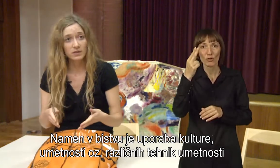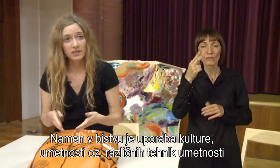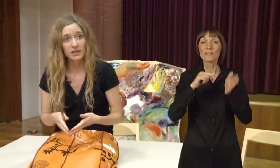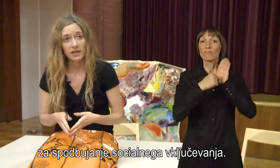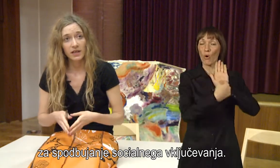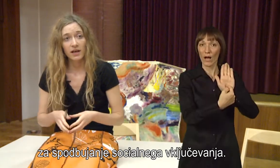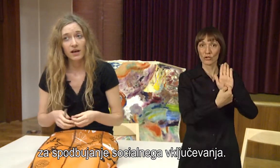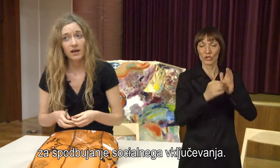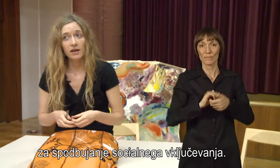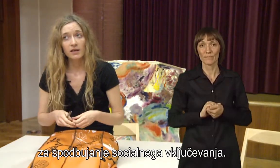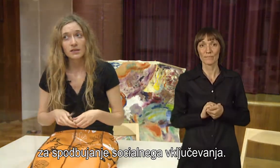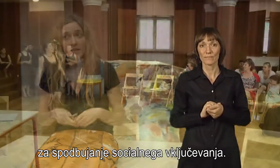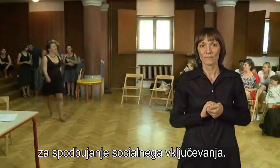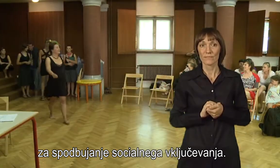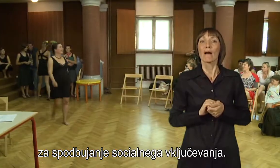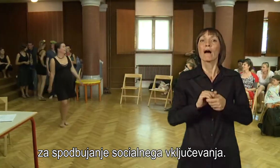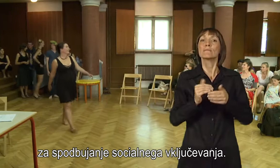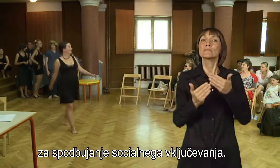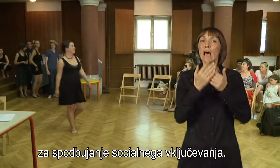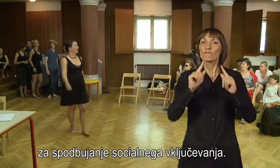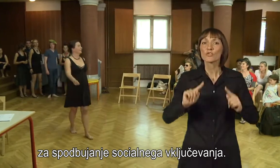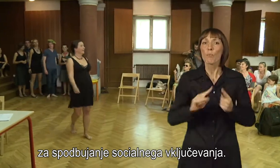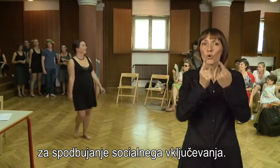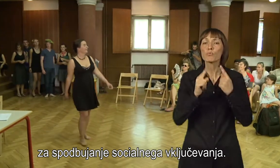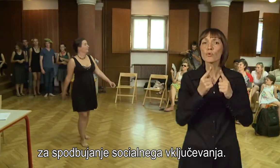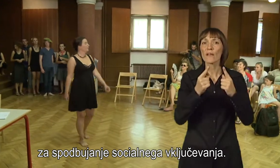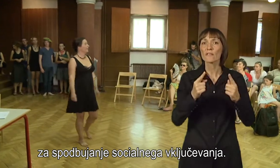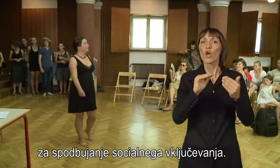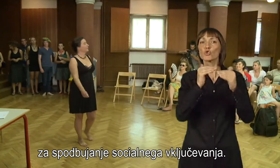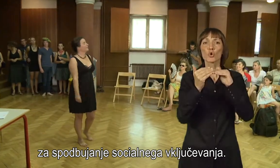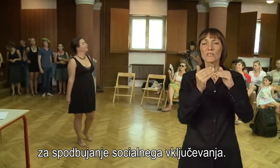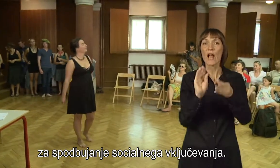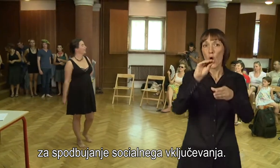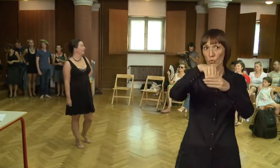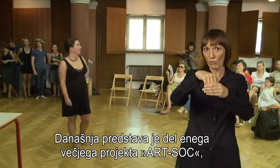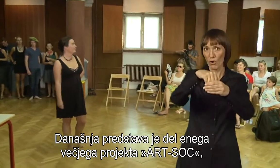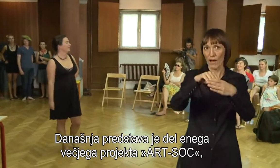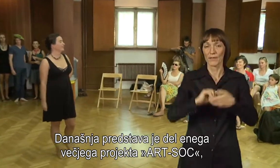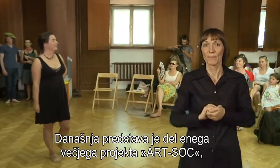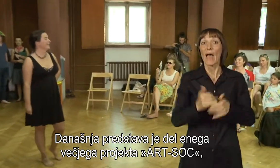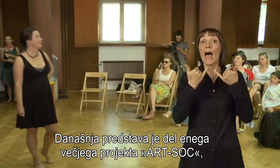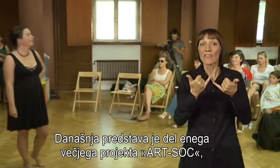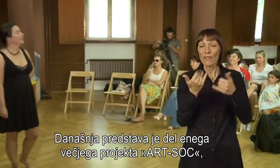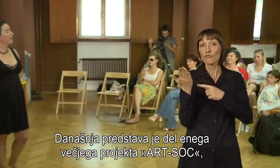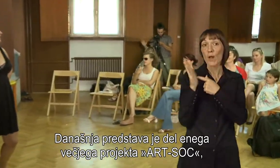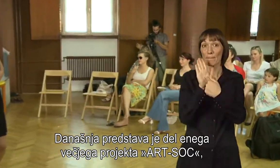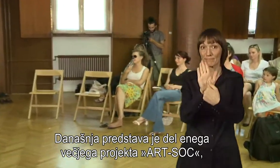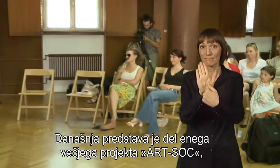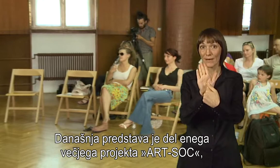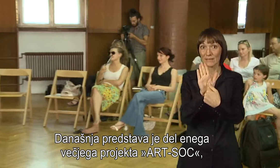umetnosti za nekako spodbujanje socialnega vključevanja. Današnja predstava je del